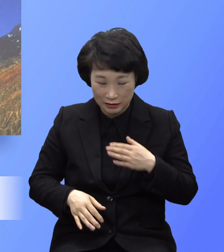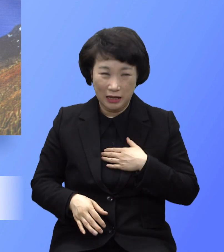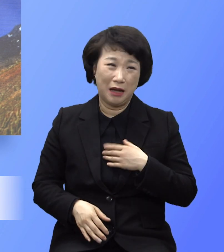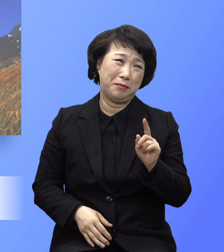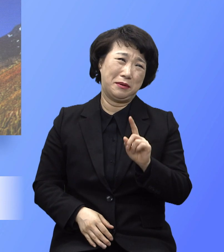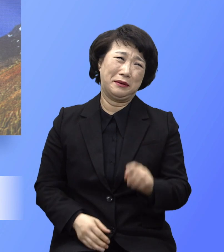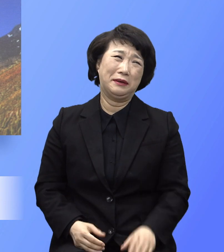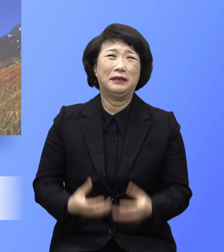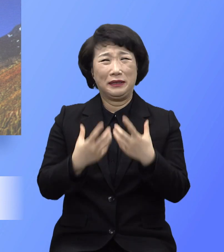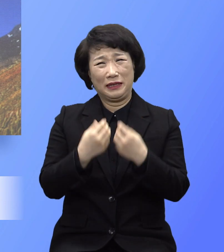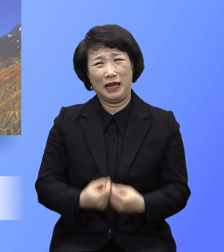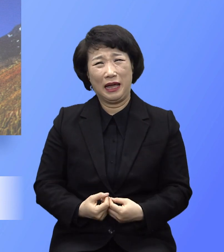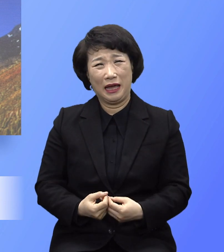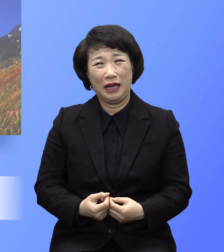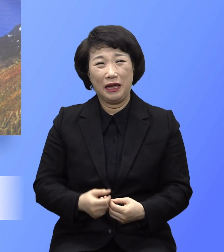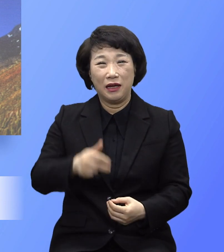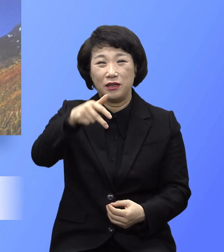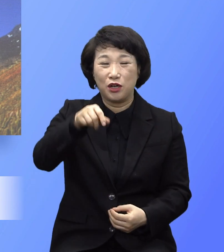절구통에 놓고